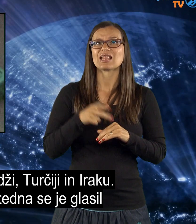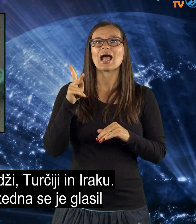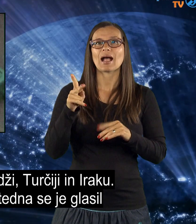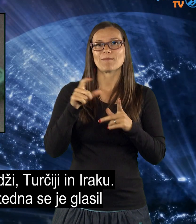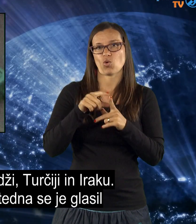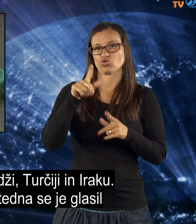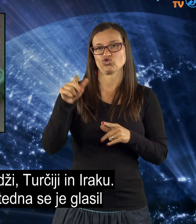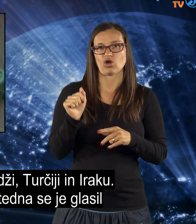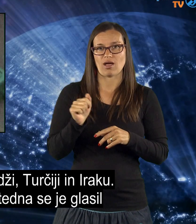in Iraku.